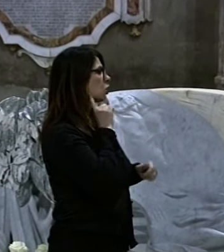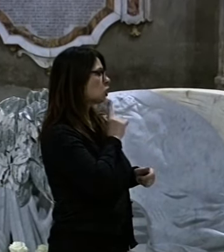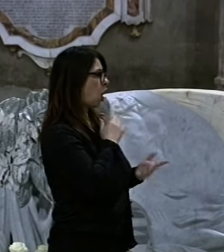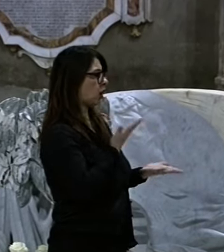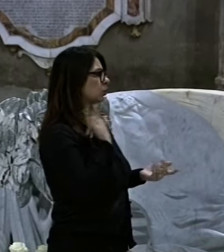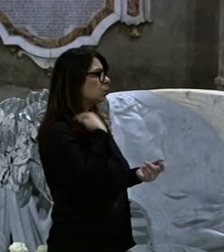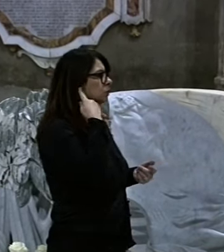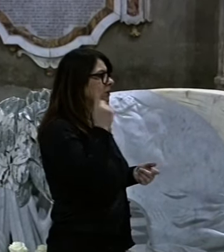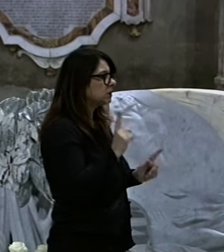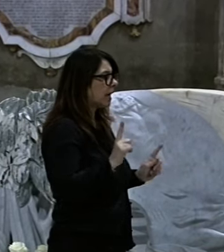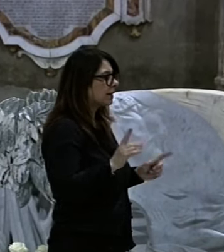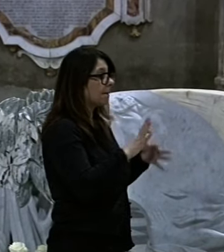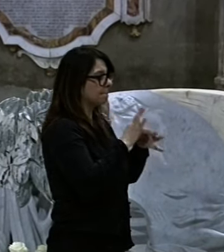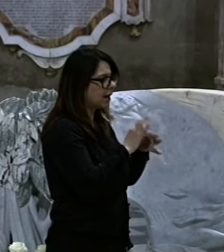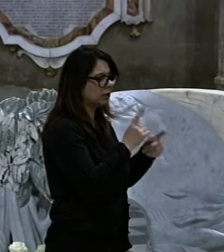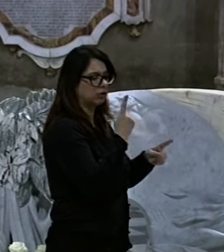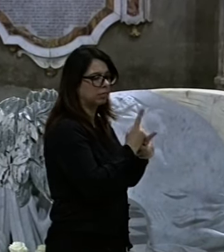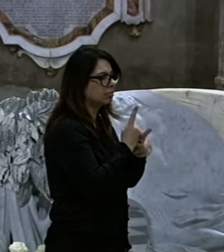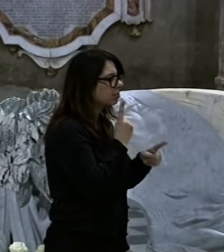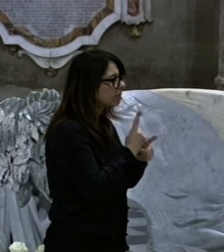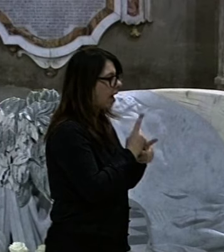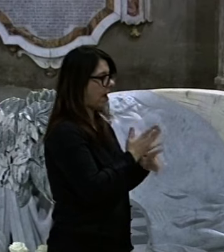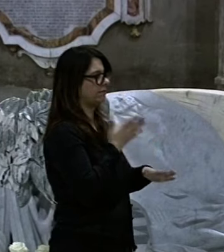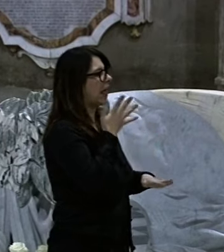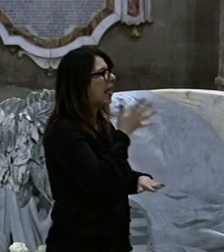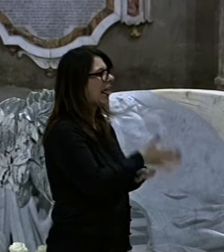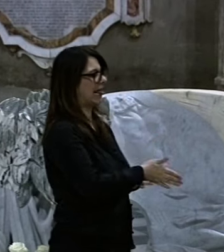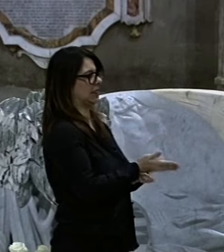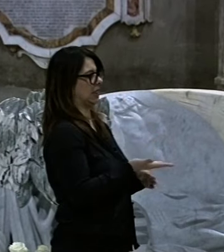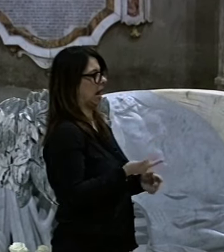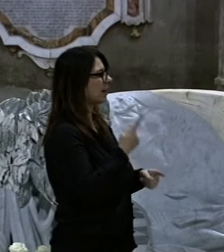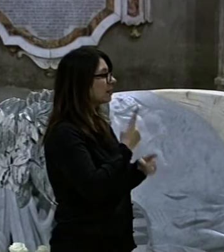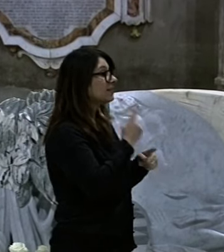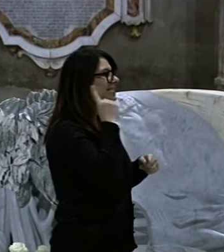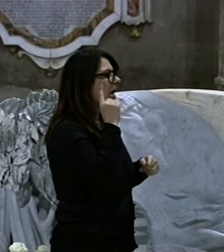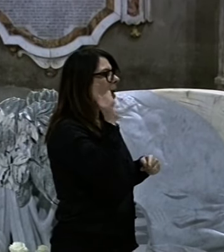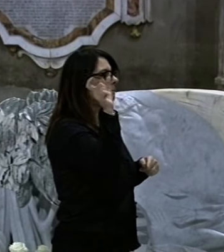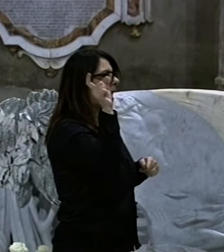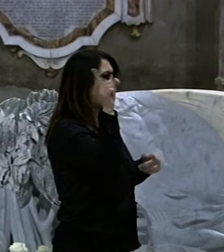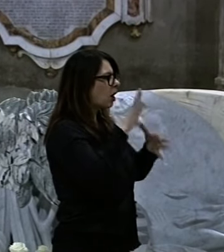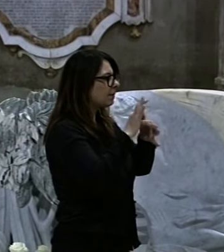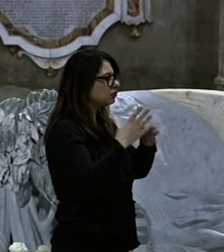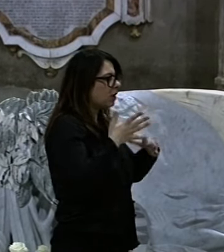lascia entrare la parola della pace di Gesù e saremo salvi.